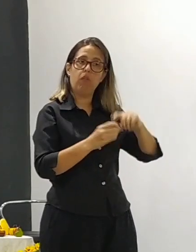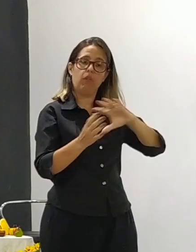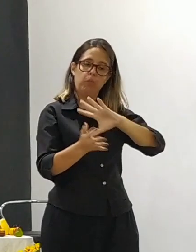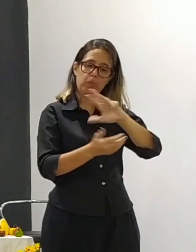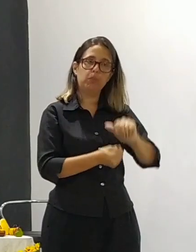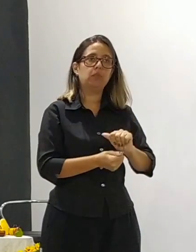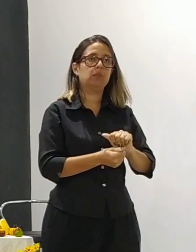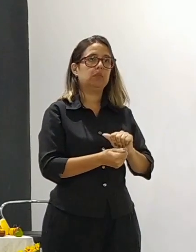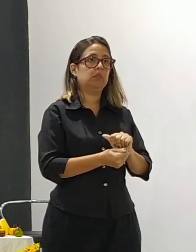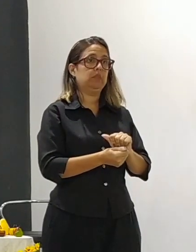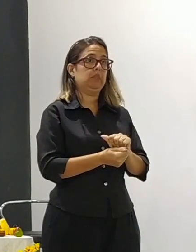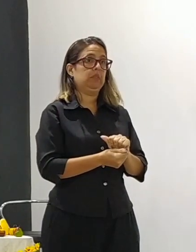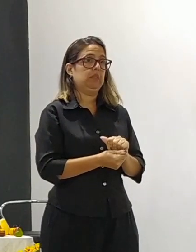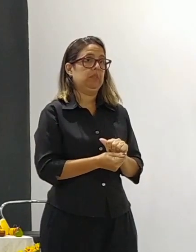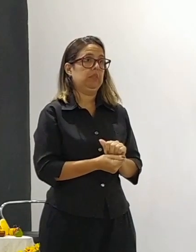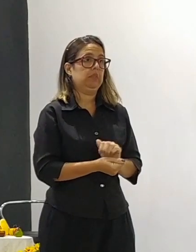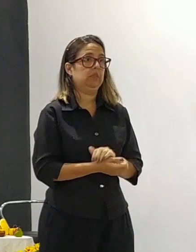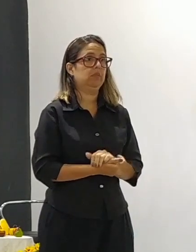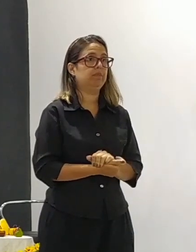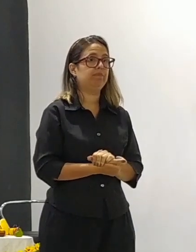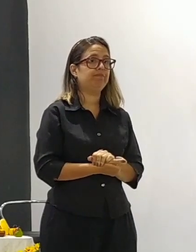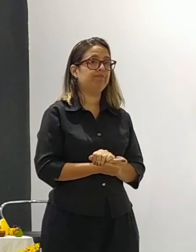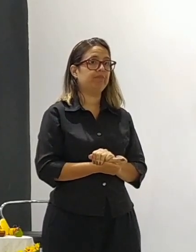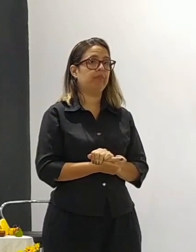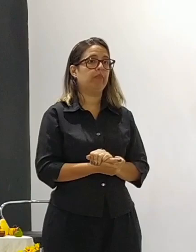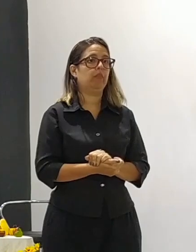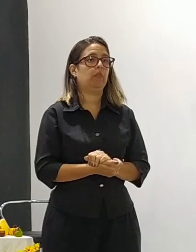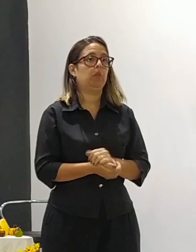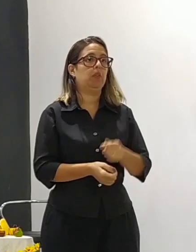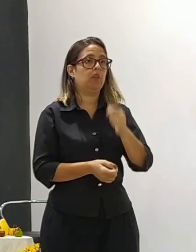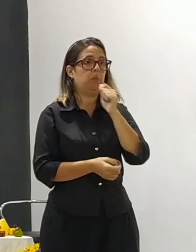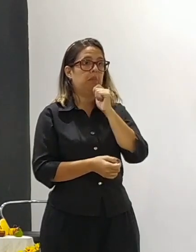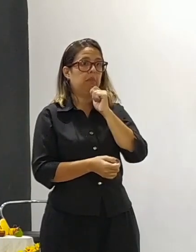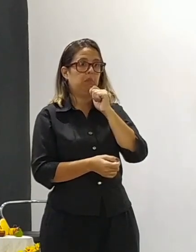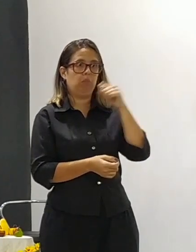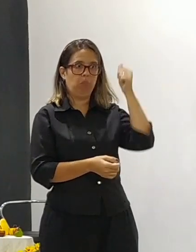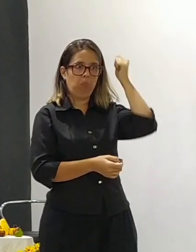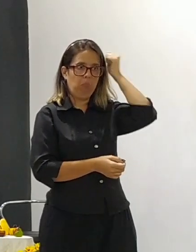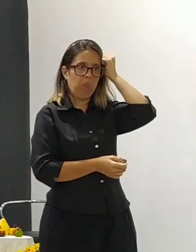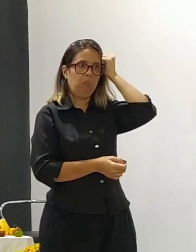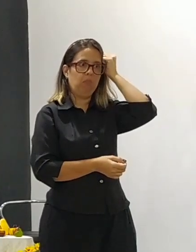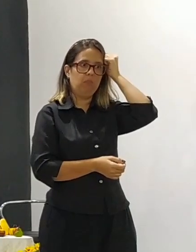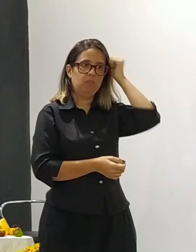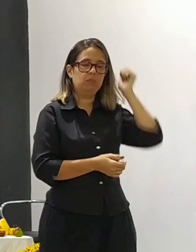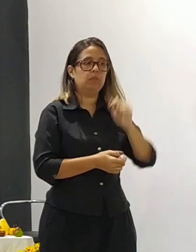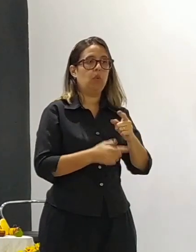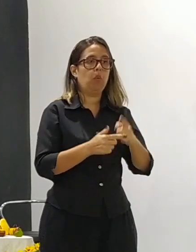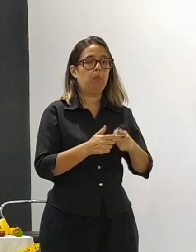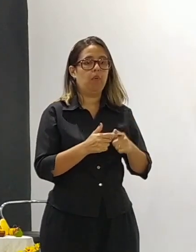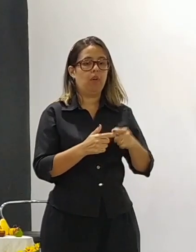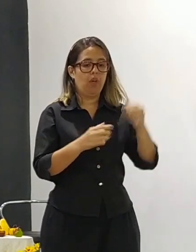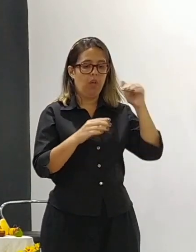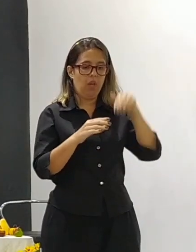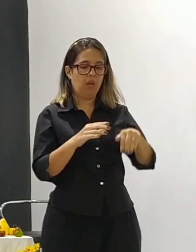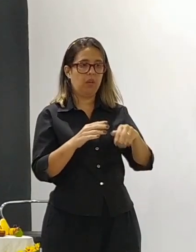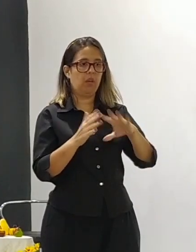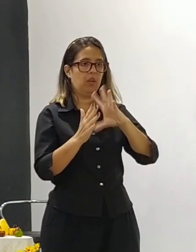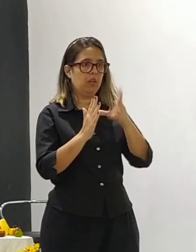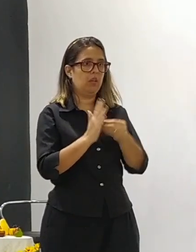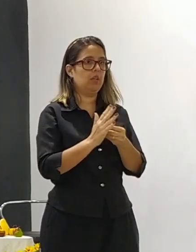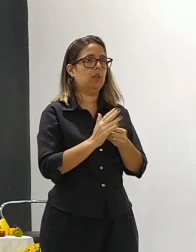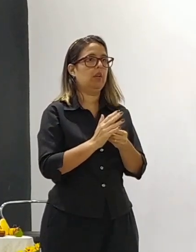mundo, lá onde estão os não arrependidos, porque aqui dentro, né, Deus só aceita